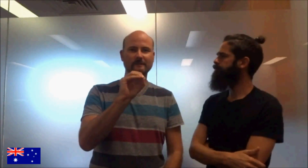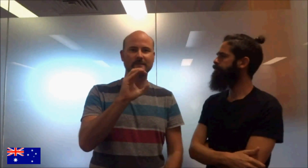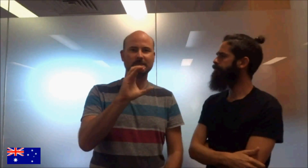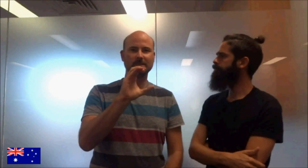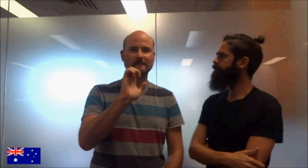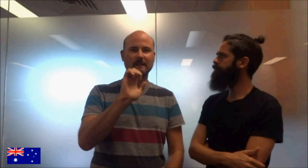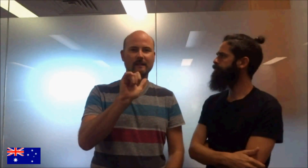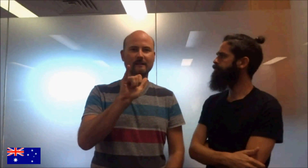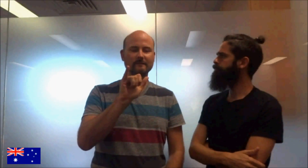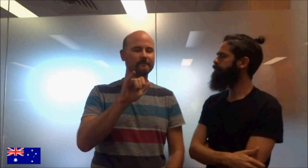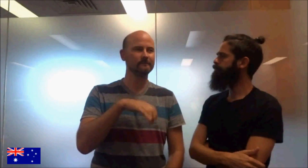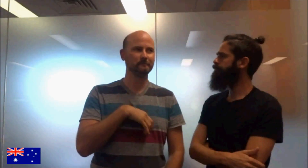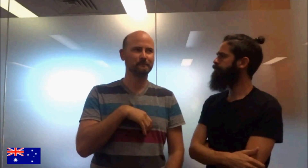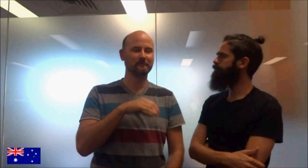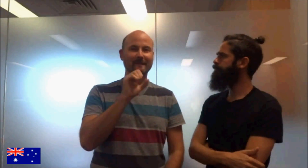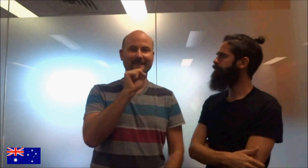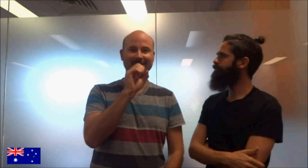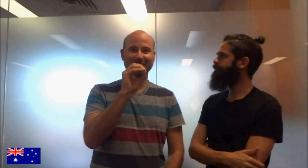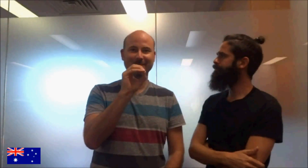Deaf Society.